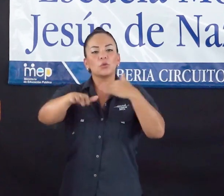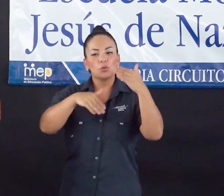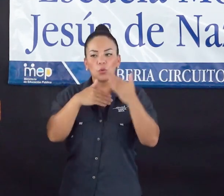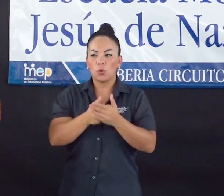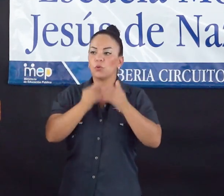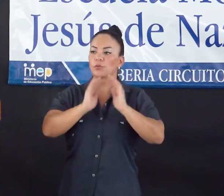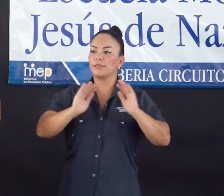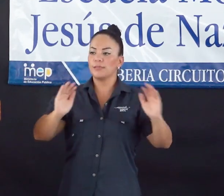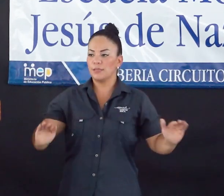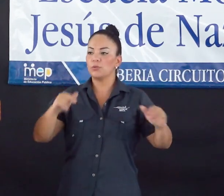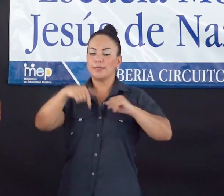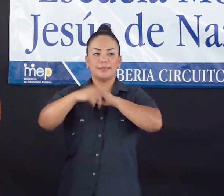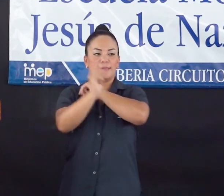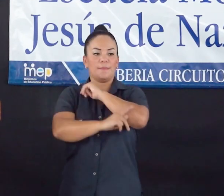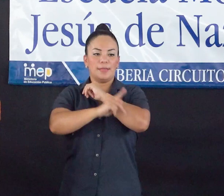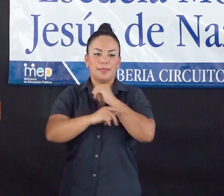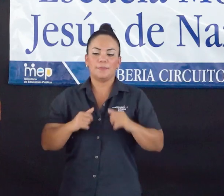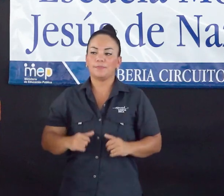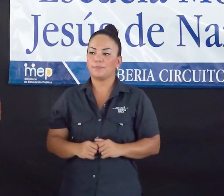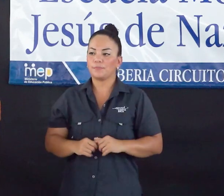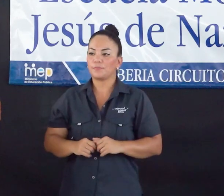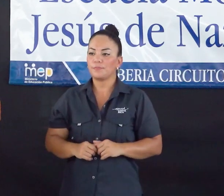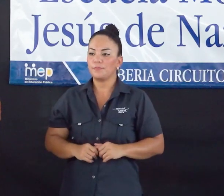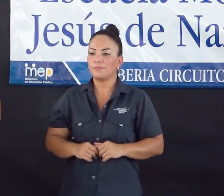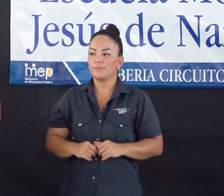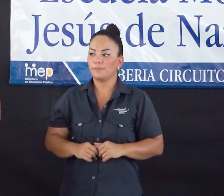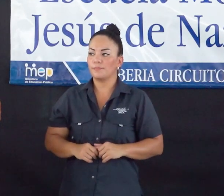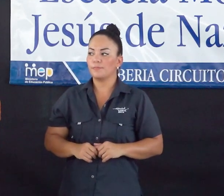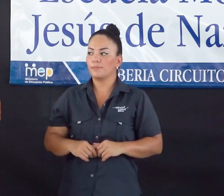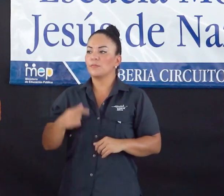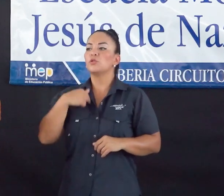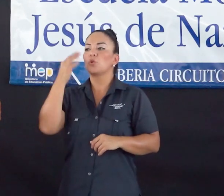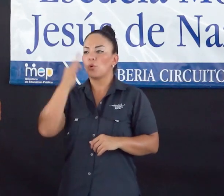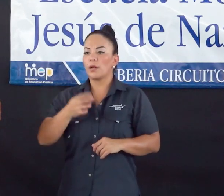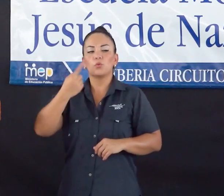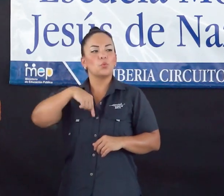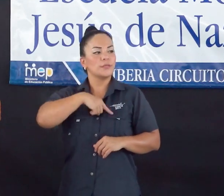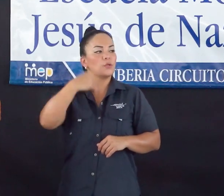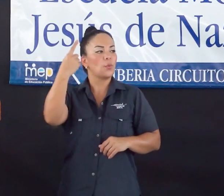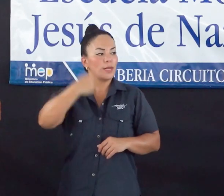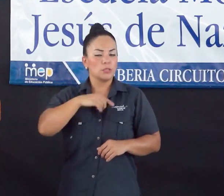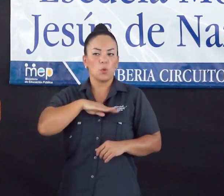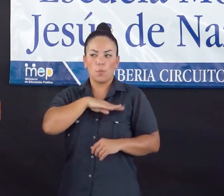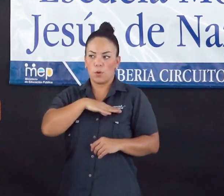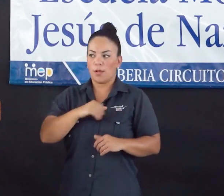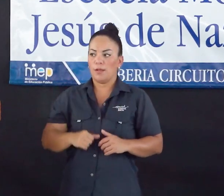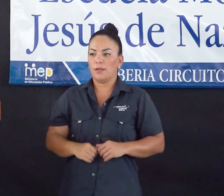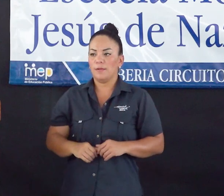los niños de esta patria. Yo creo que es nuestra obligación moral